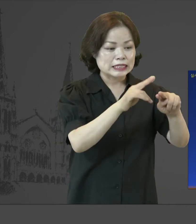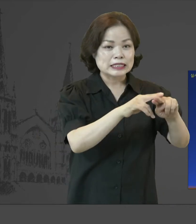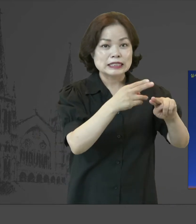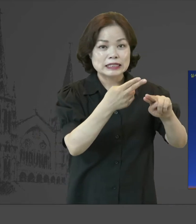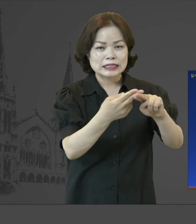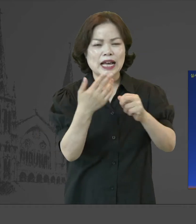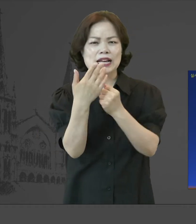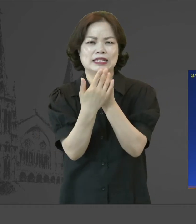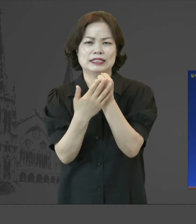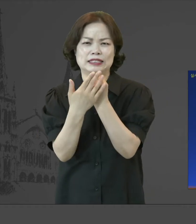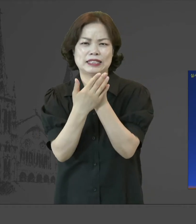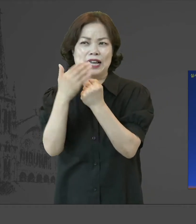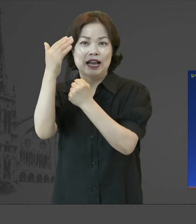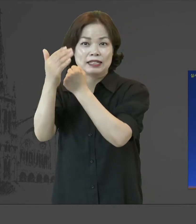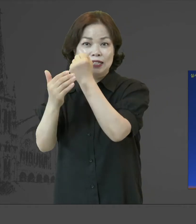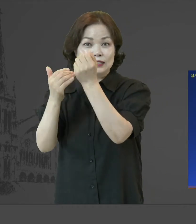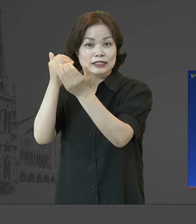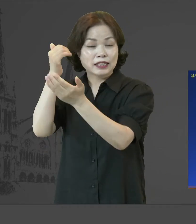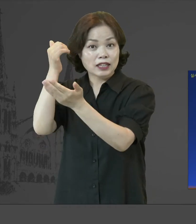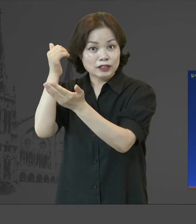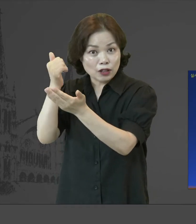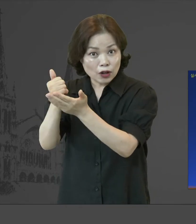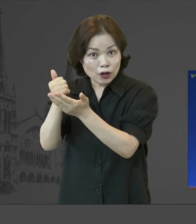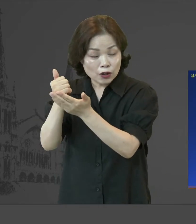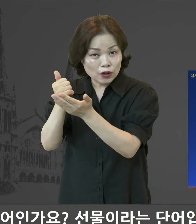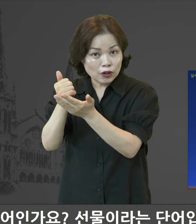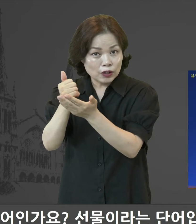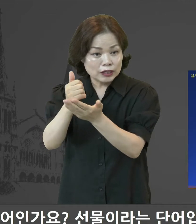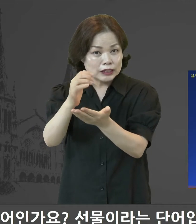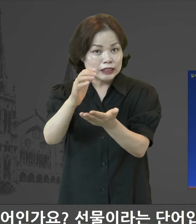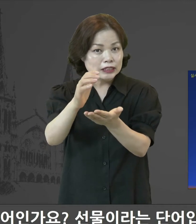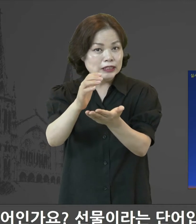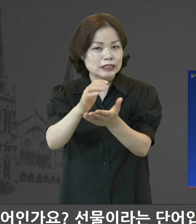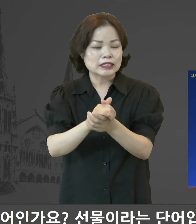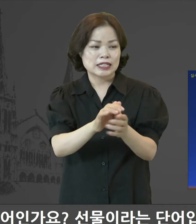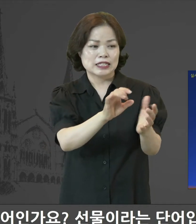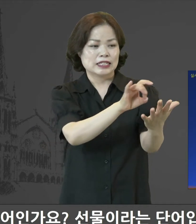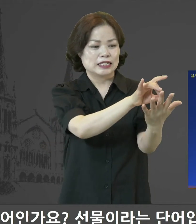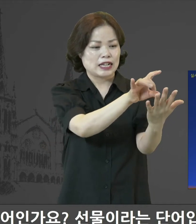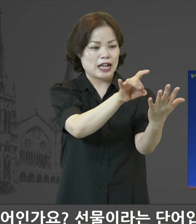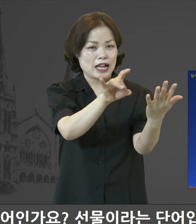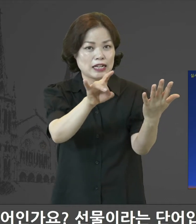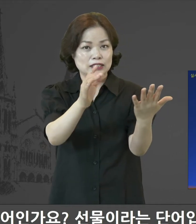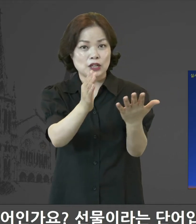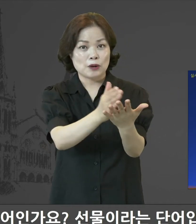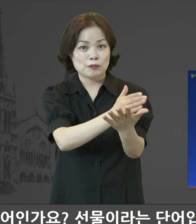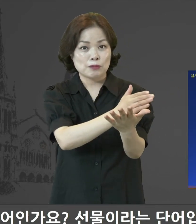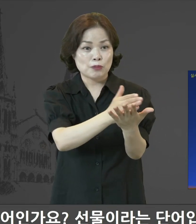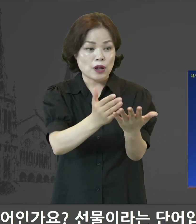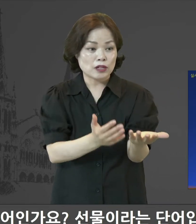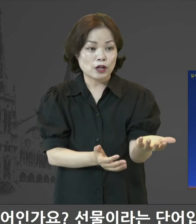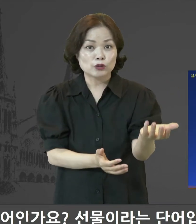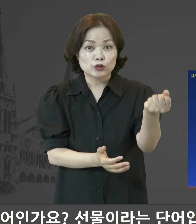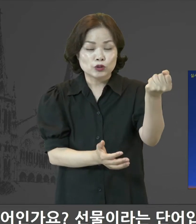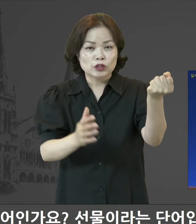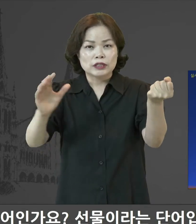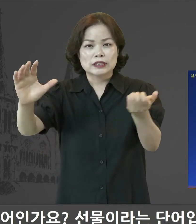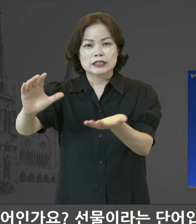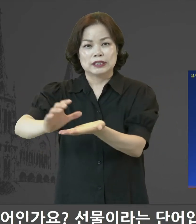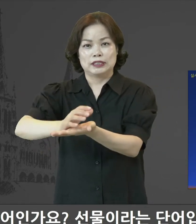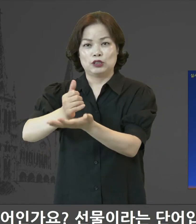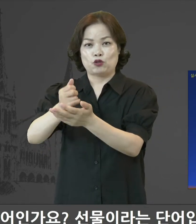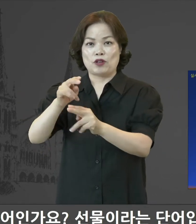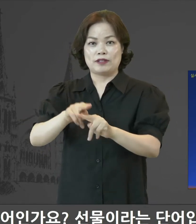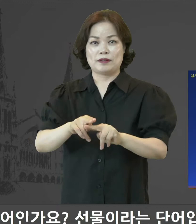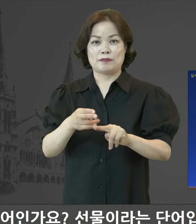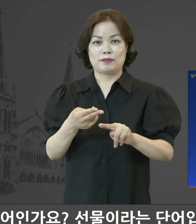은혜는 하나님께서 그리스도 각 사람에게 분량대로 주시는 그리스도의 선물이라